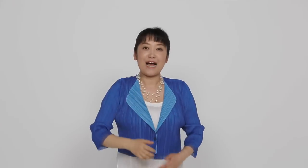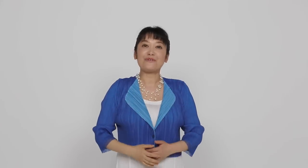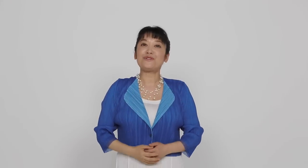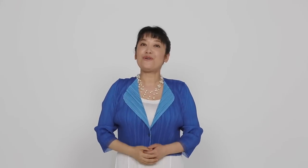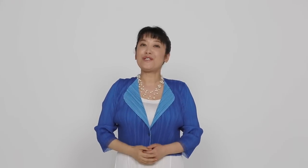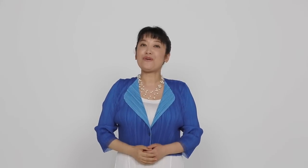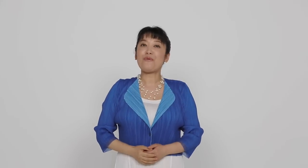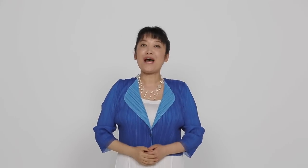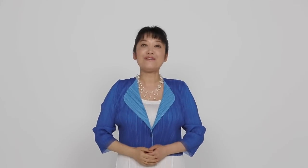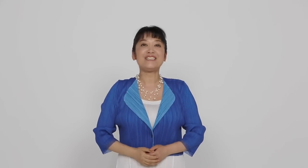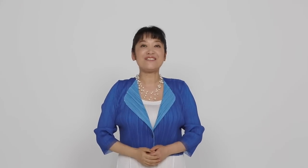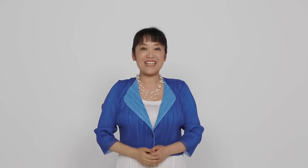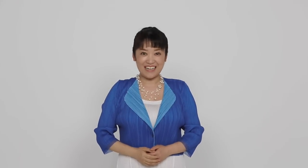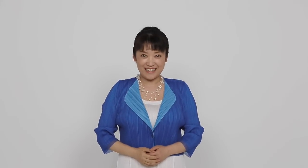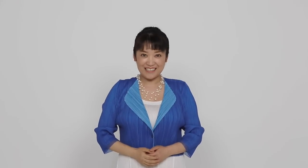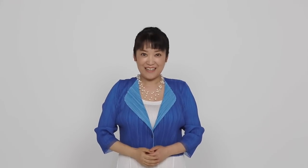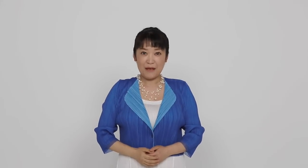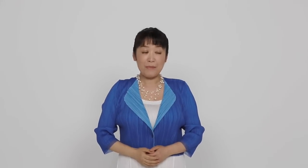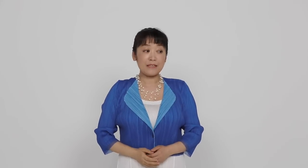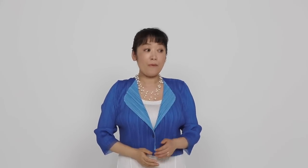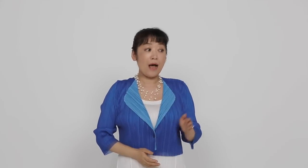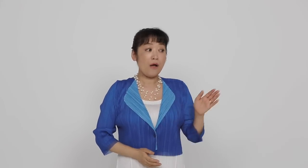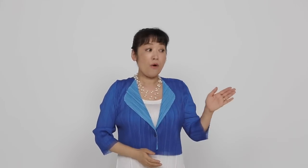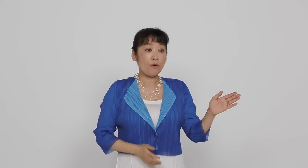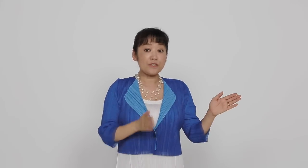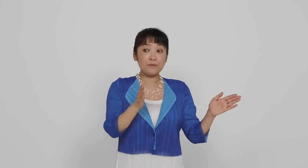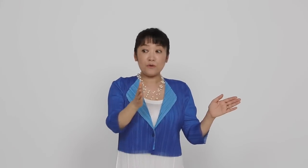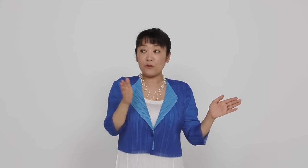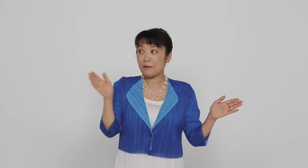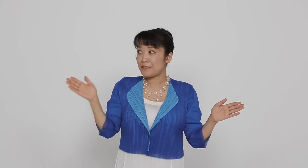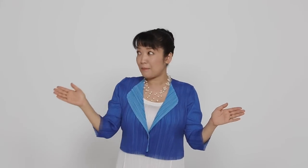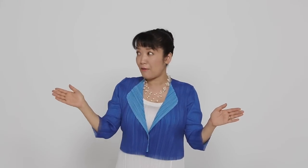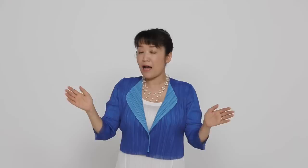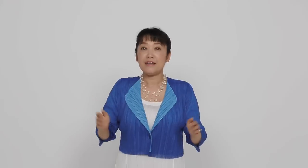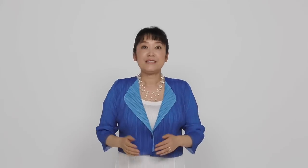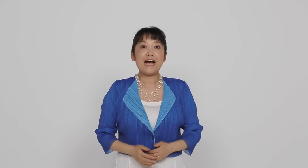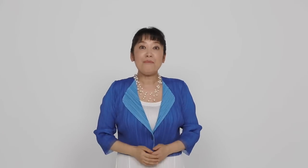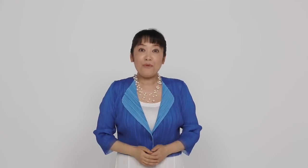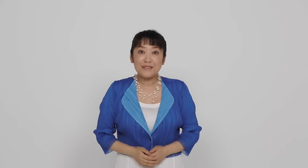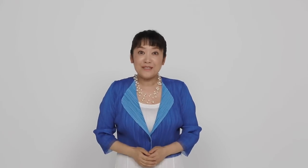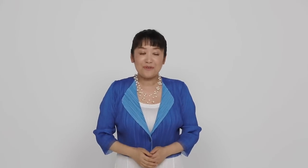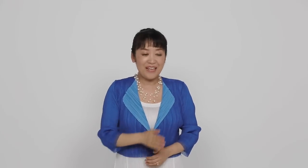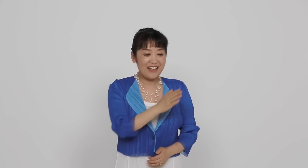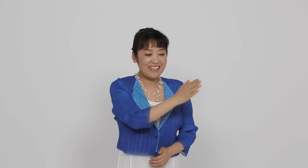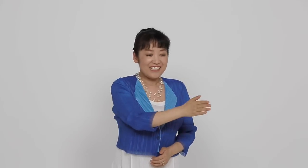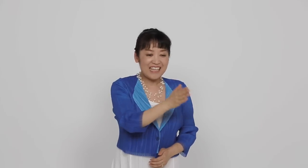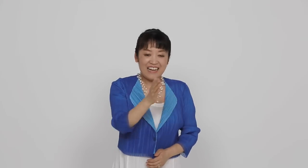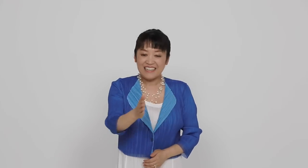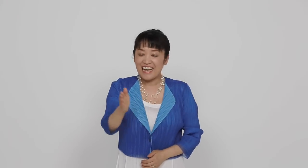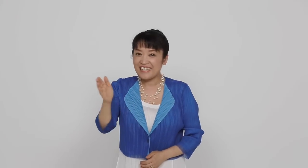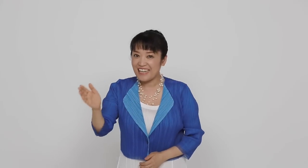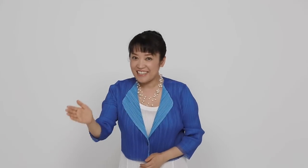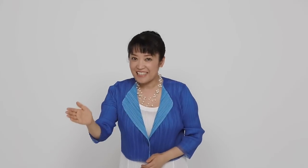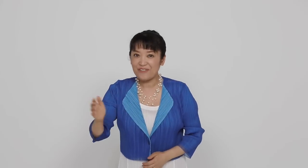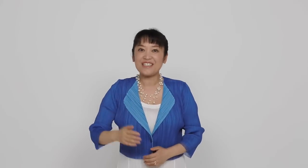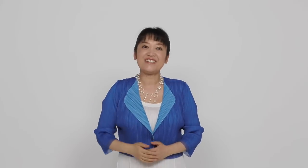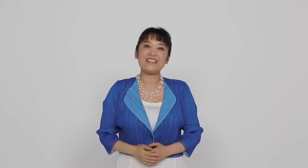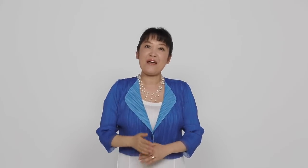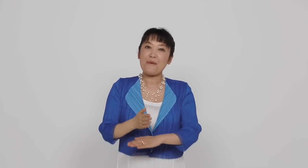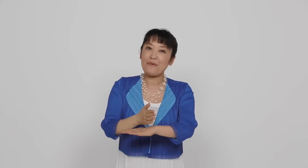あの賞金をもらう仕草からです。またはお相撲の神様は三方にいるので、3回手刀を切っても